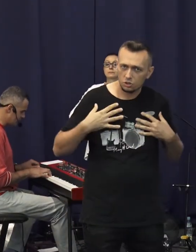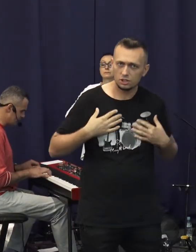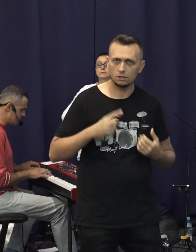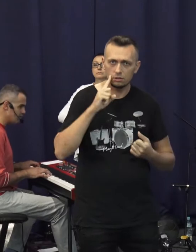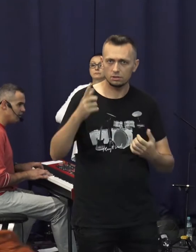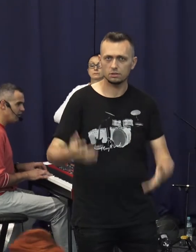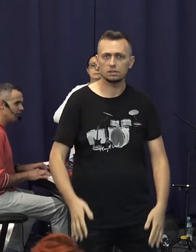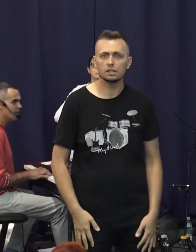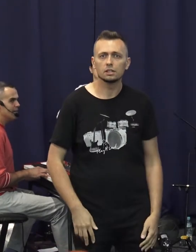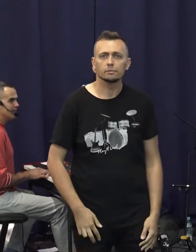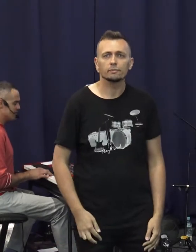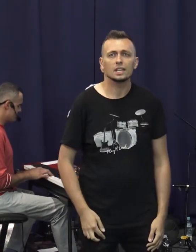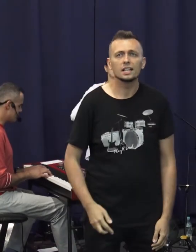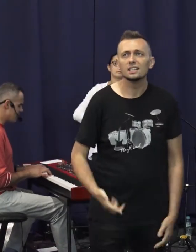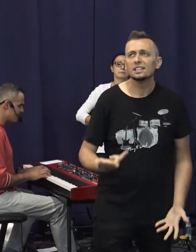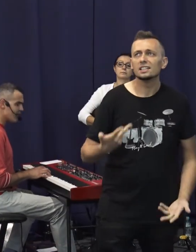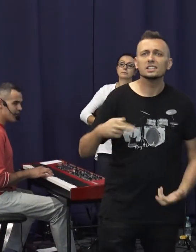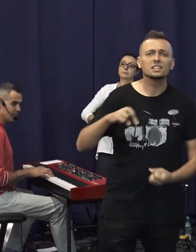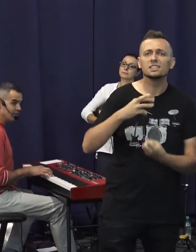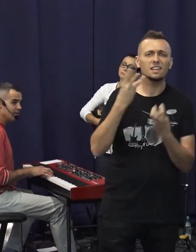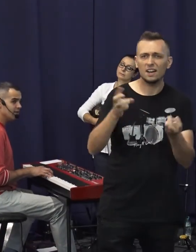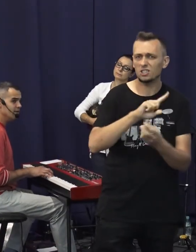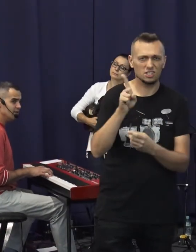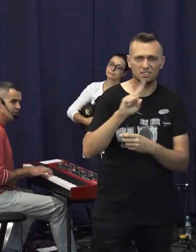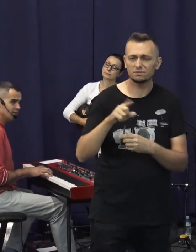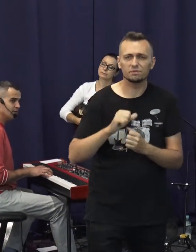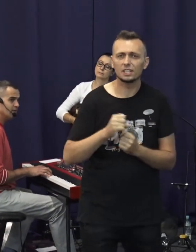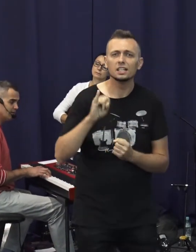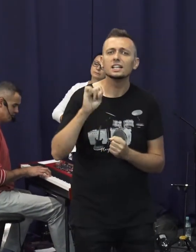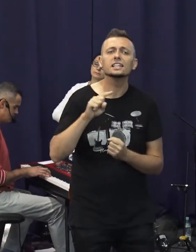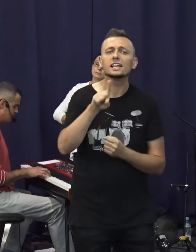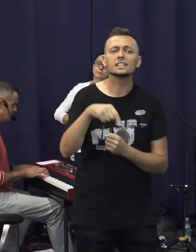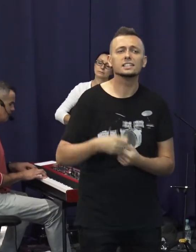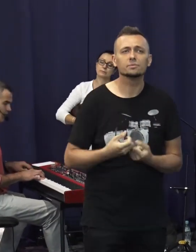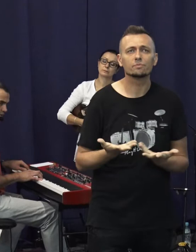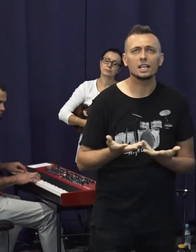Dziękuję. Nieważne, że zbawię. W jakim jesteś stanie.